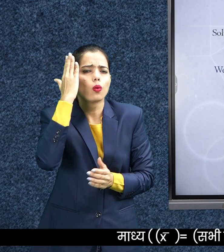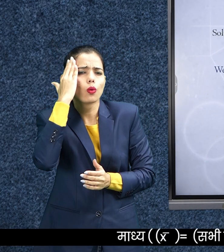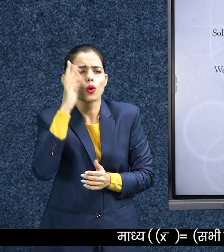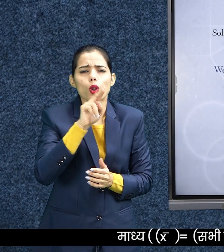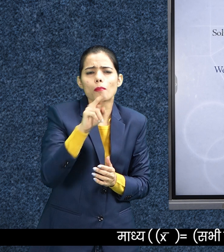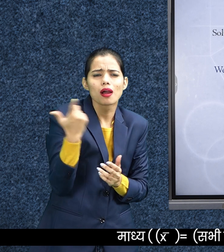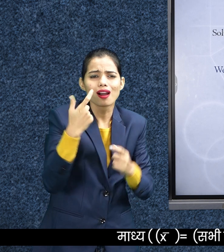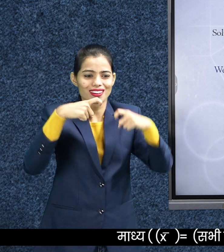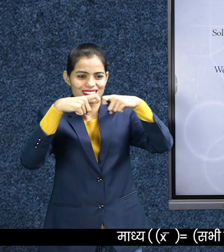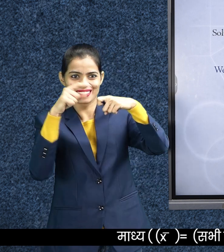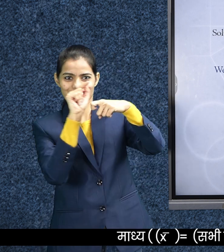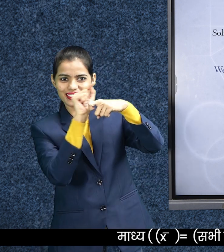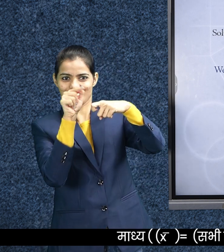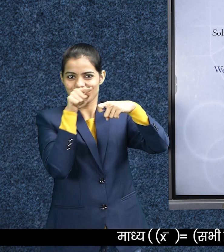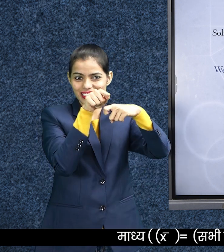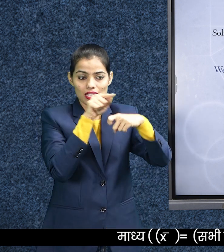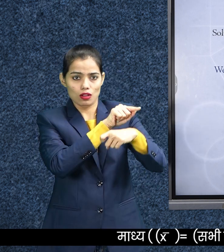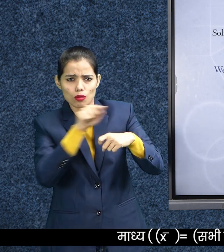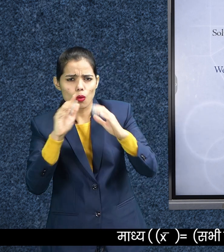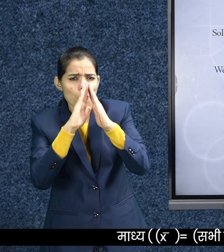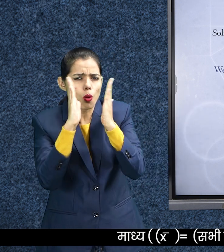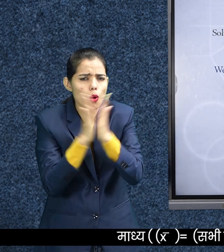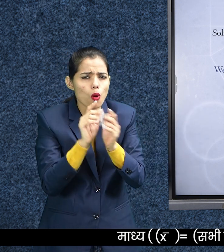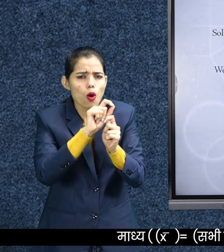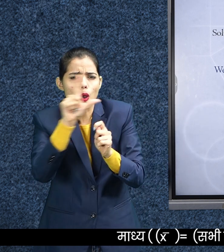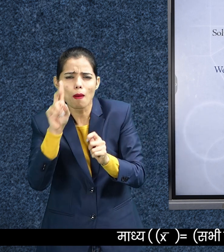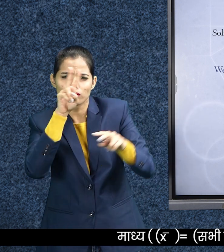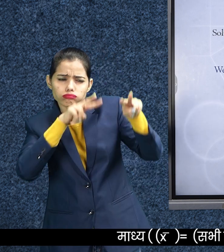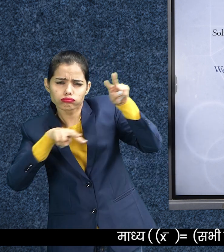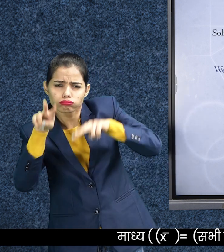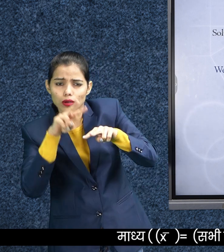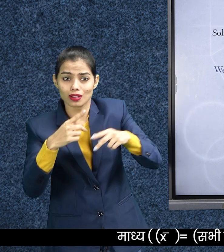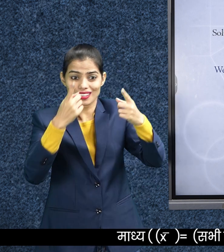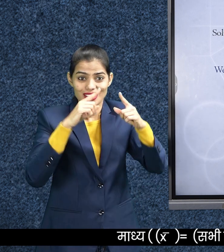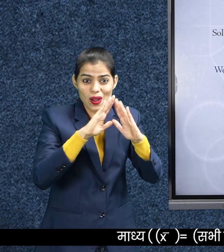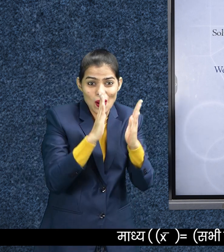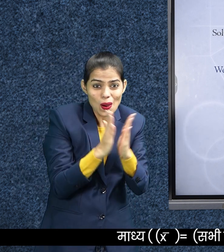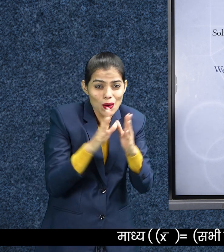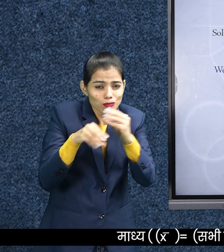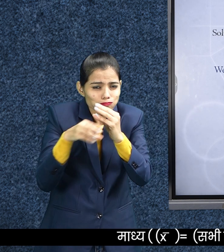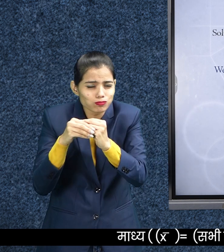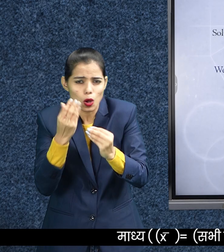माध्य x इज इक्वल्स टू सभी टिप्पणियों का योग बाई टिप्पणियों की कुल संख्या।